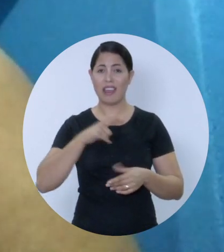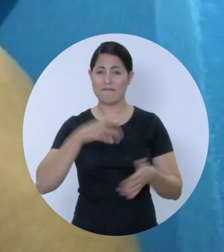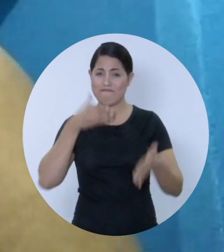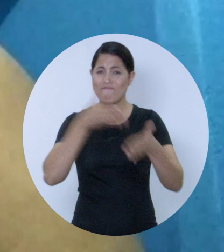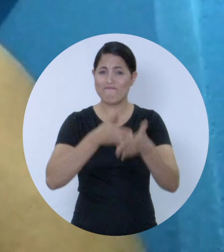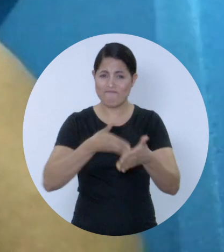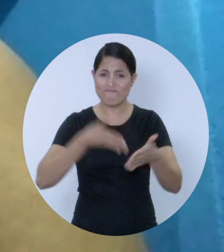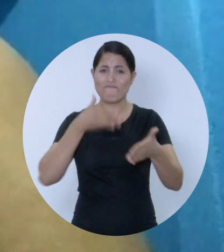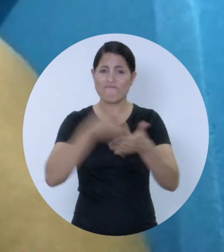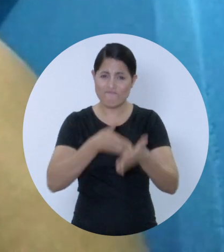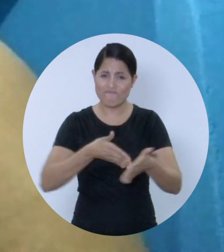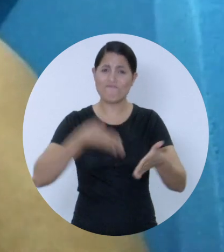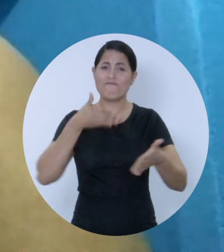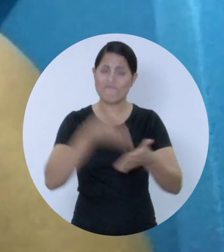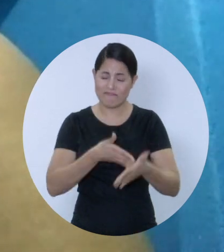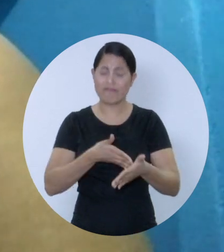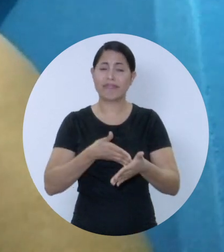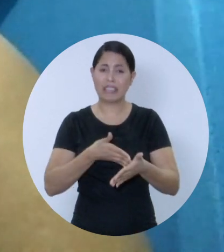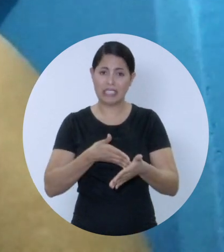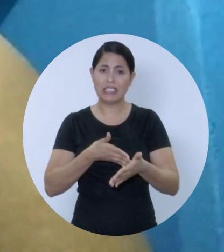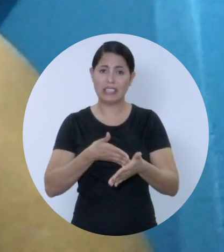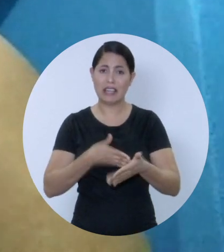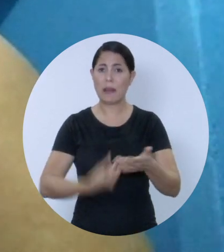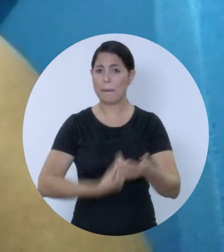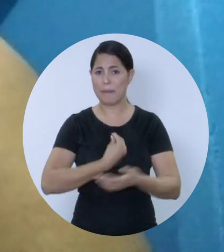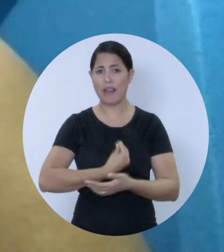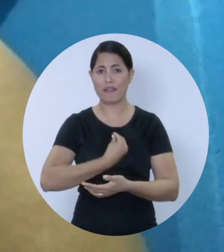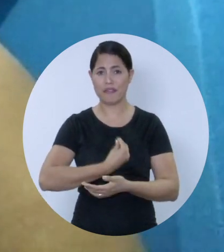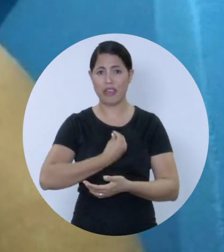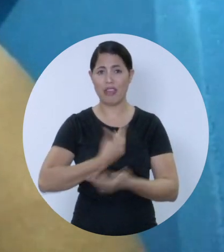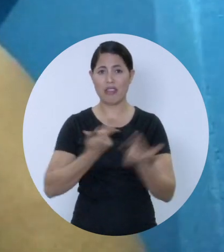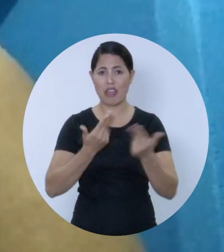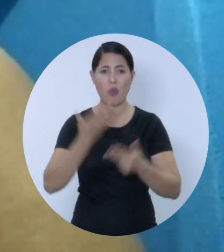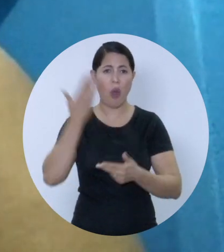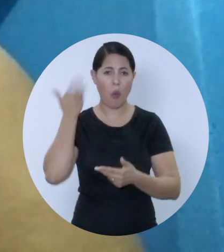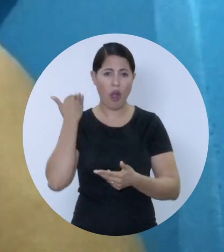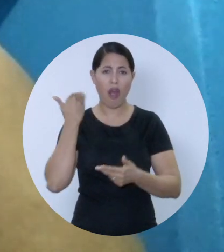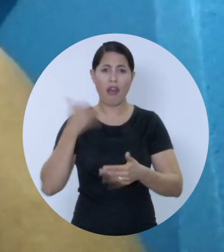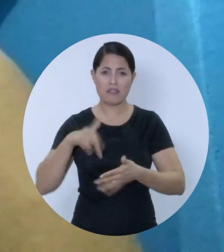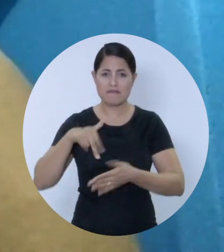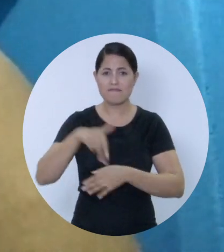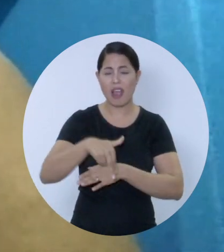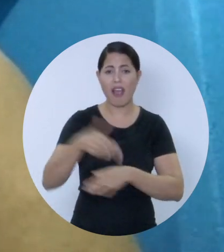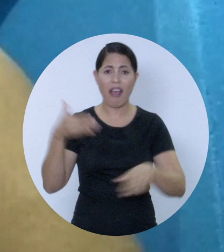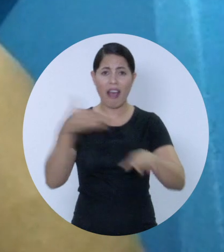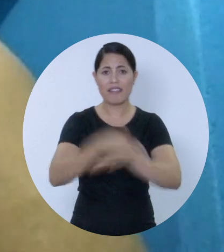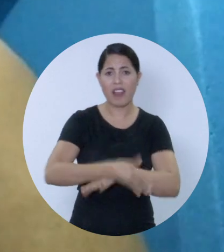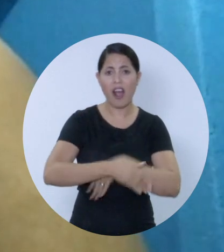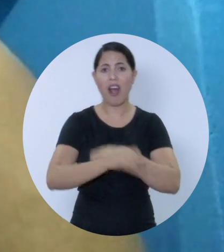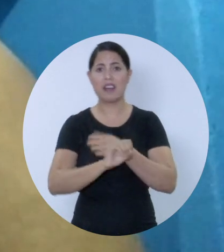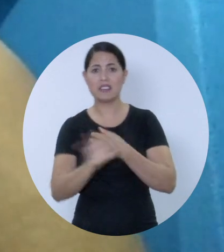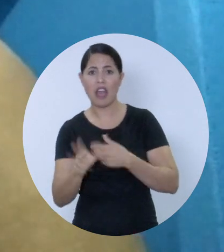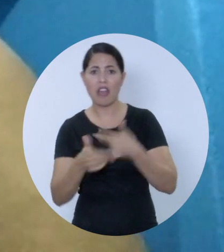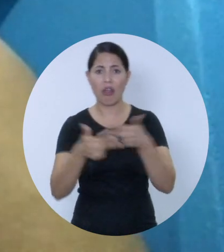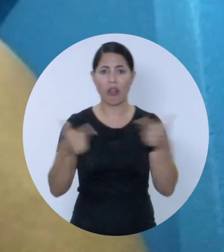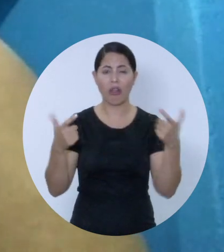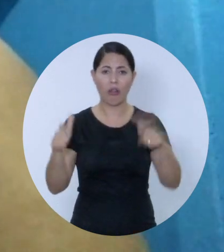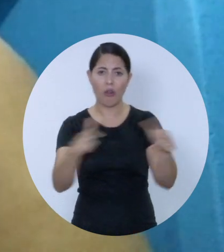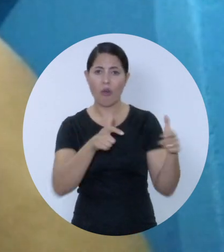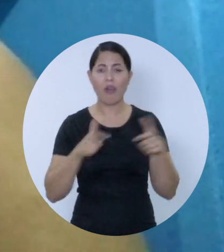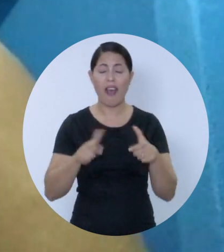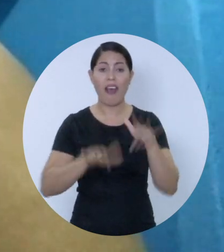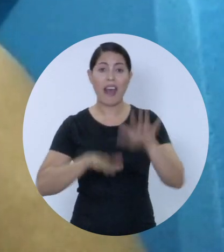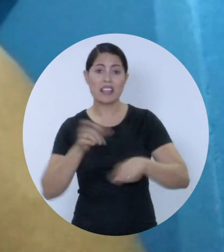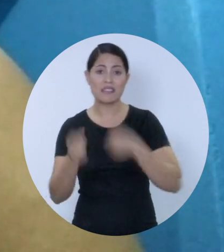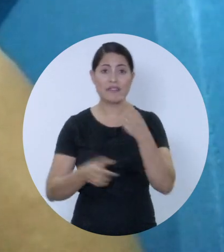Encontro muita dificuldade de ter minha vida como era antes, entrar e sair. Às